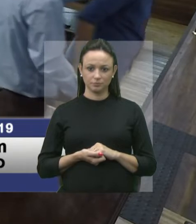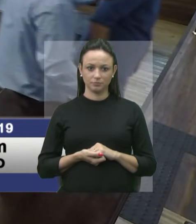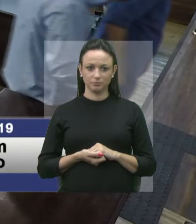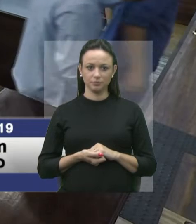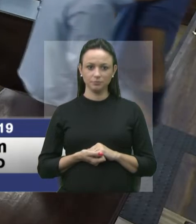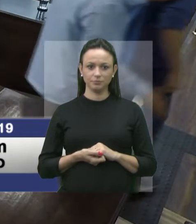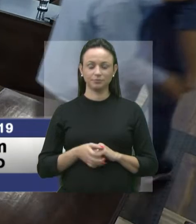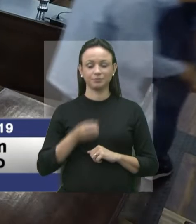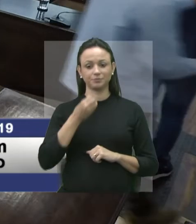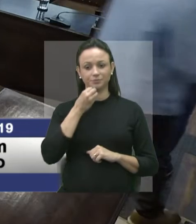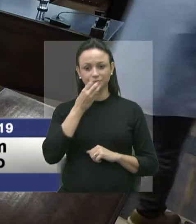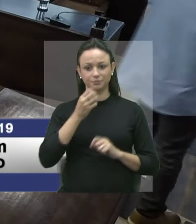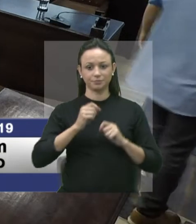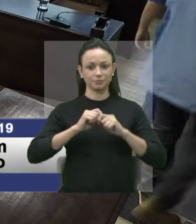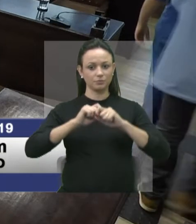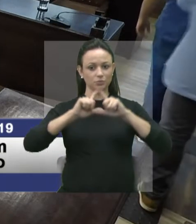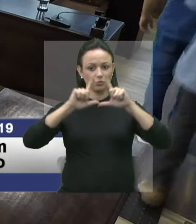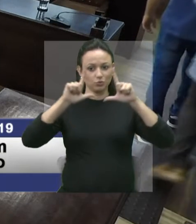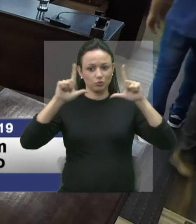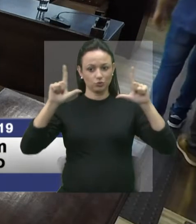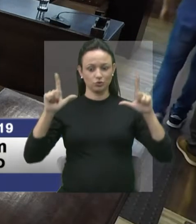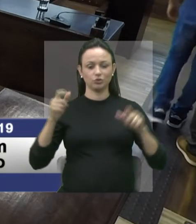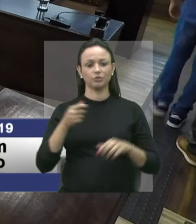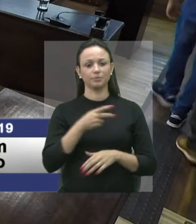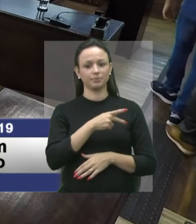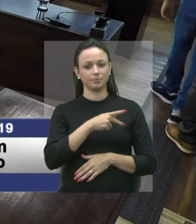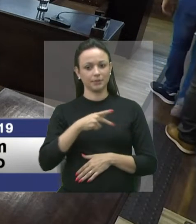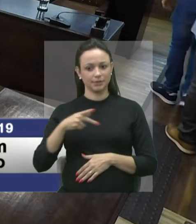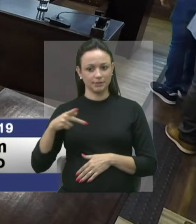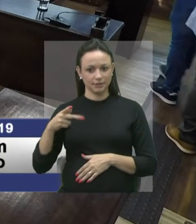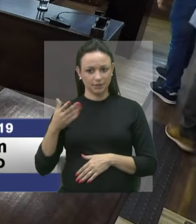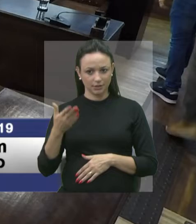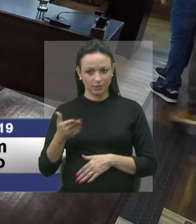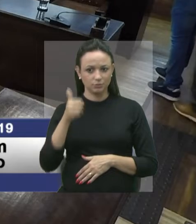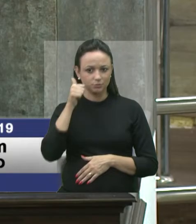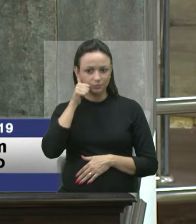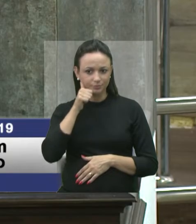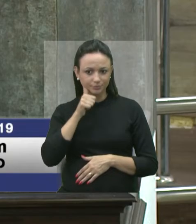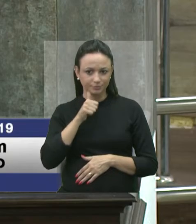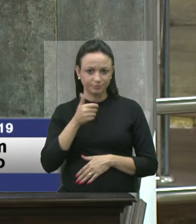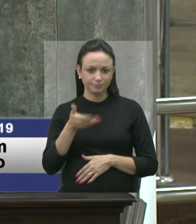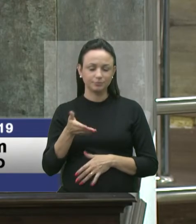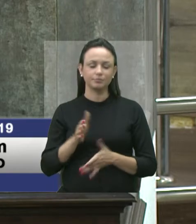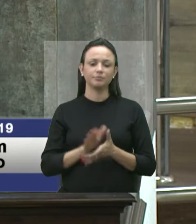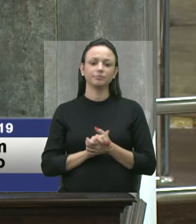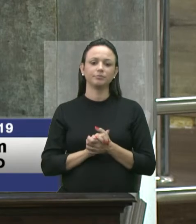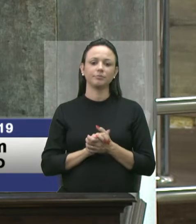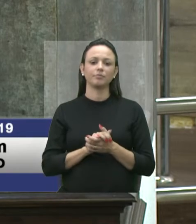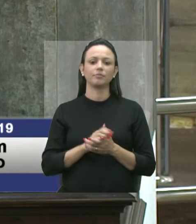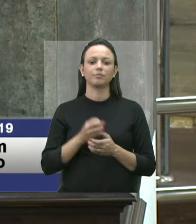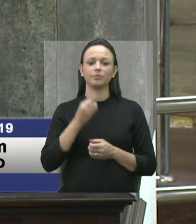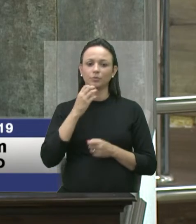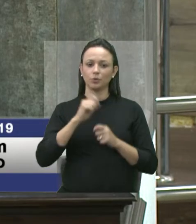Bom dia, senhora presidente da comissão. Bom dia, senhor